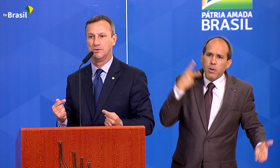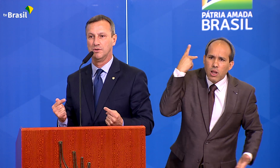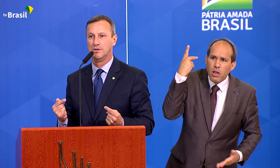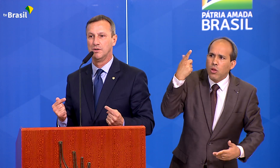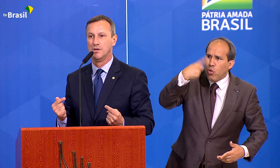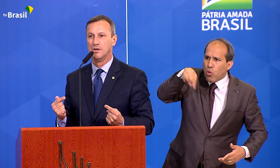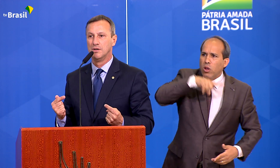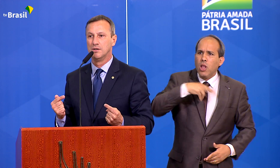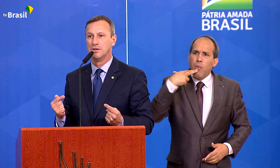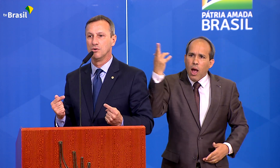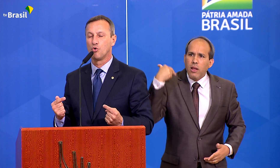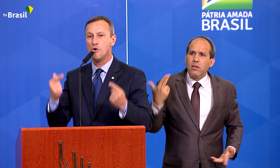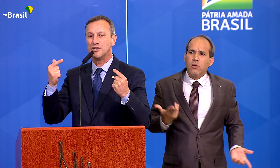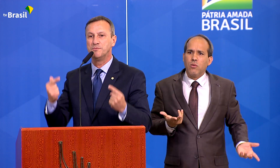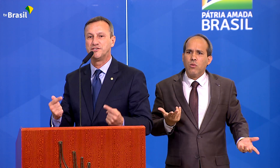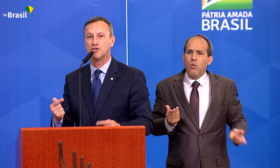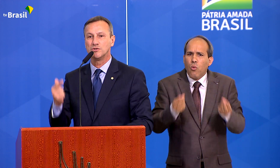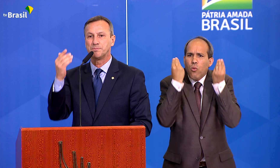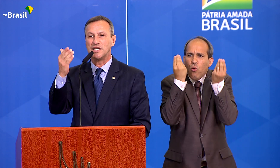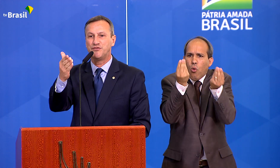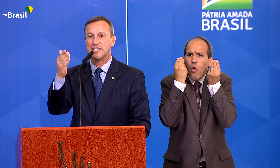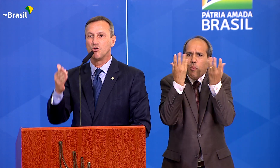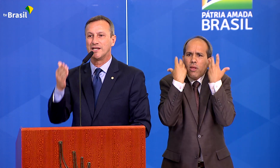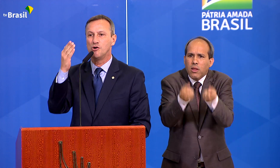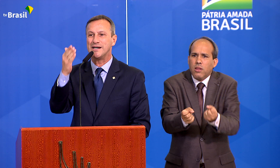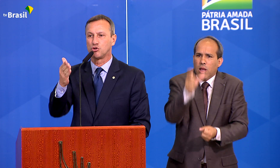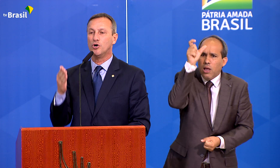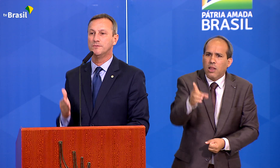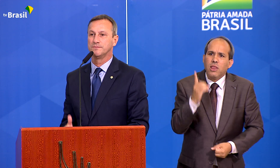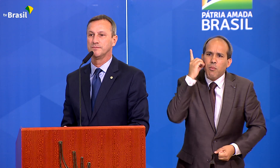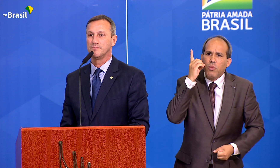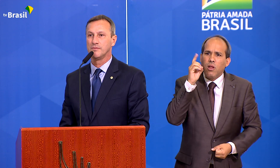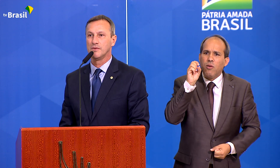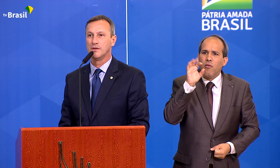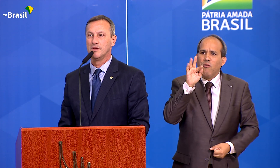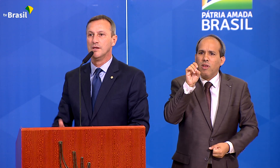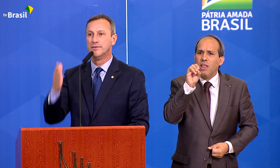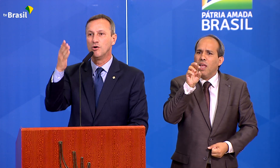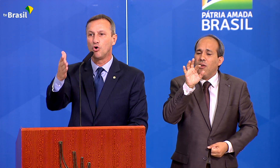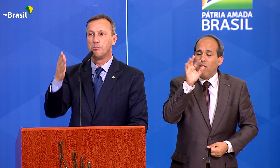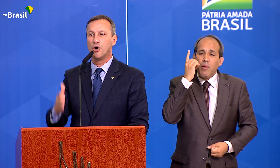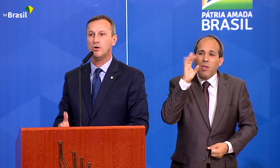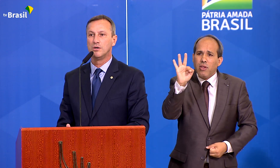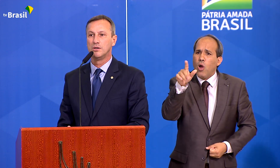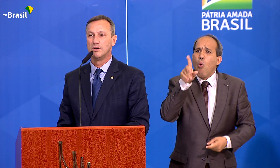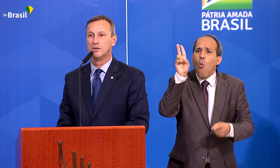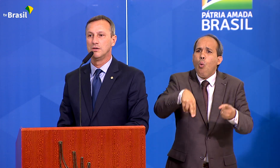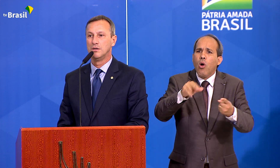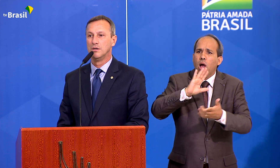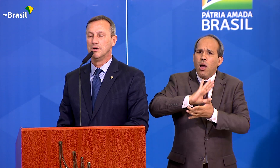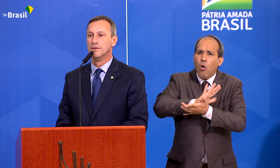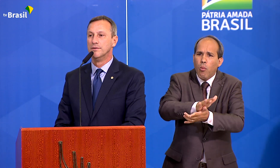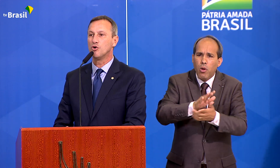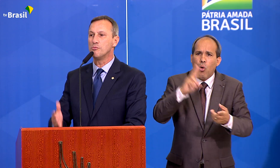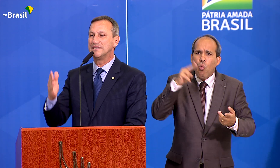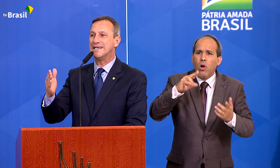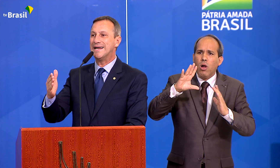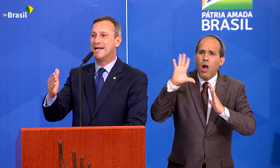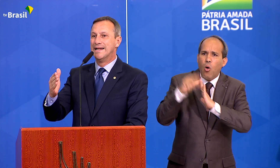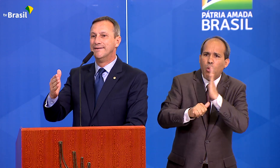estamos com a razão há como admitir com deputado federal que não matou não roubou